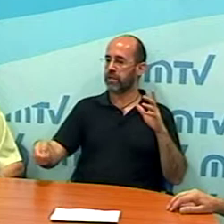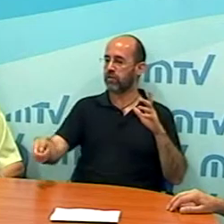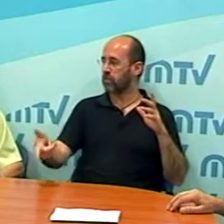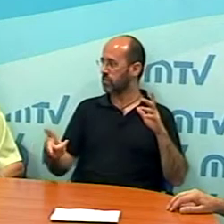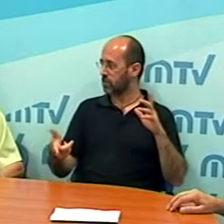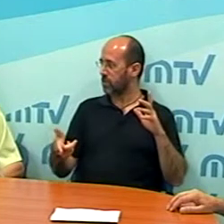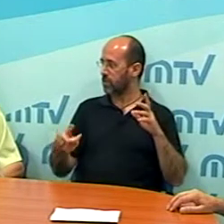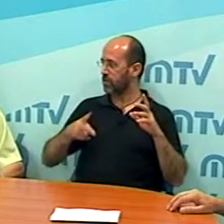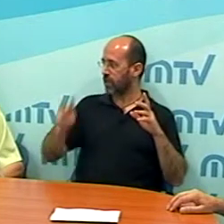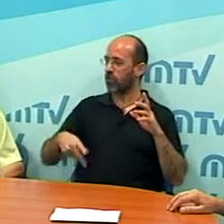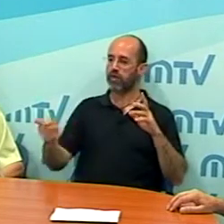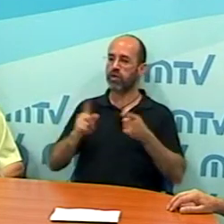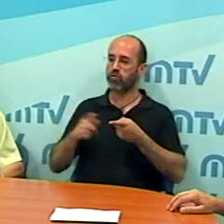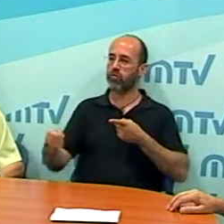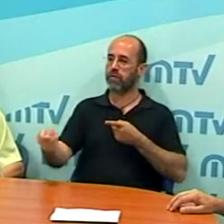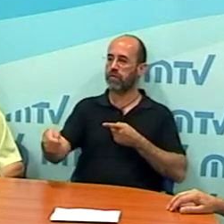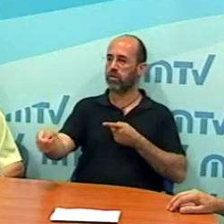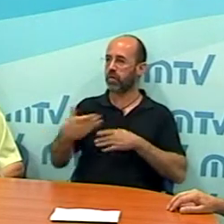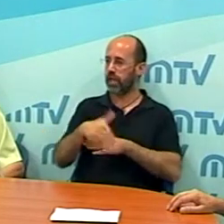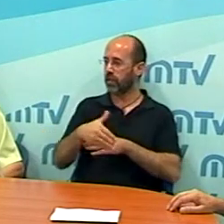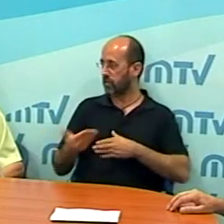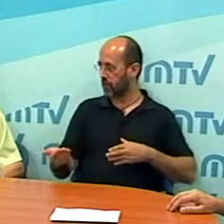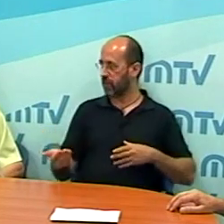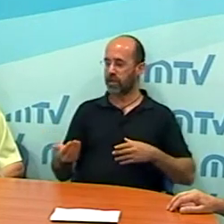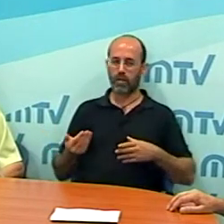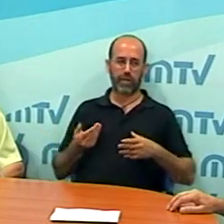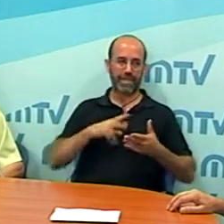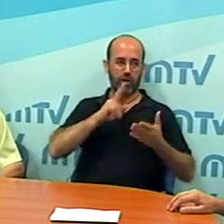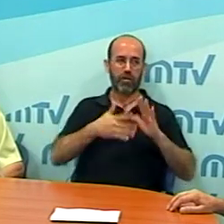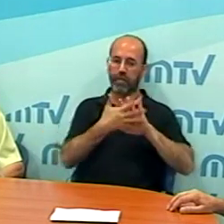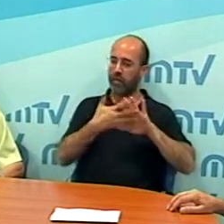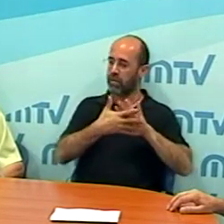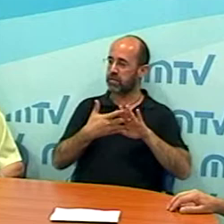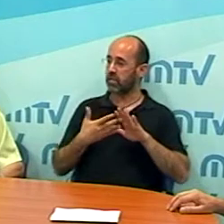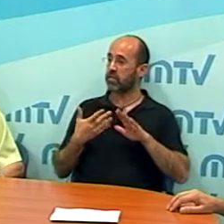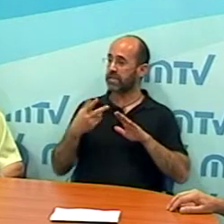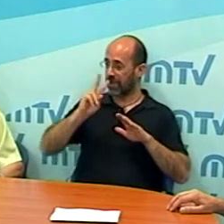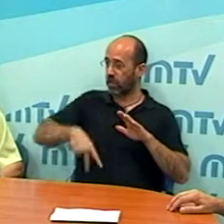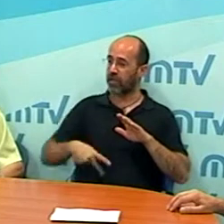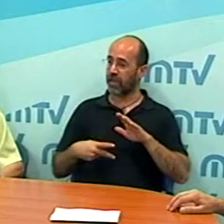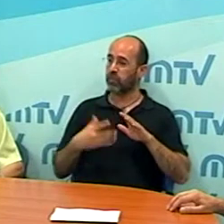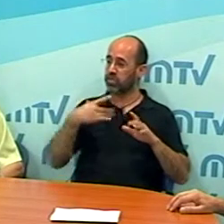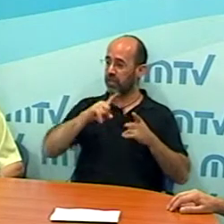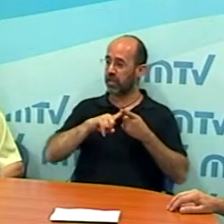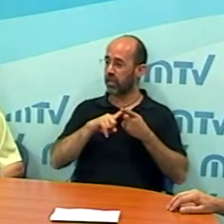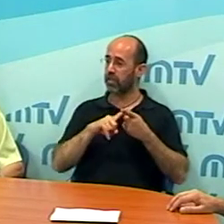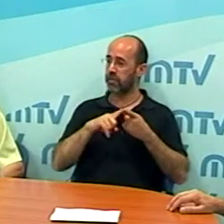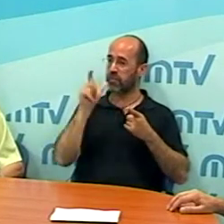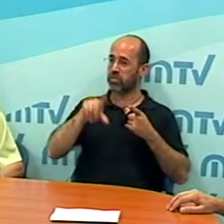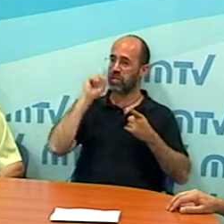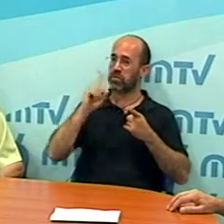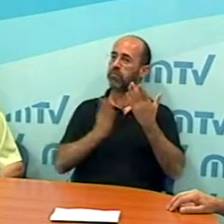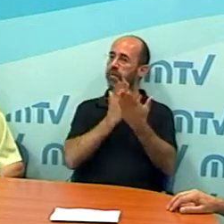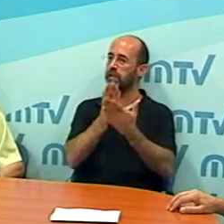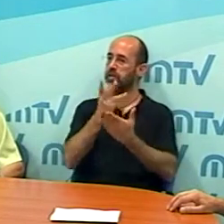un bastón, ¿no? Se reconoce que tú puedes usar el bastón por la calle, ¿no? Una vez que se reconoce la lengua de signos, se reconoce la posibilidad de